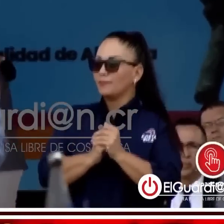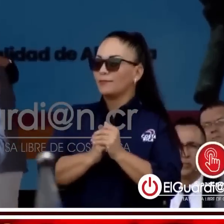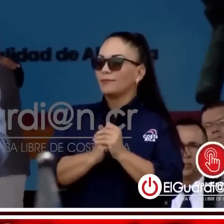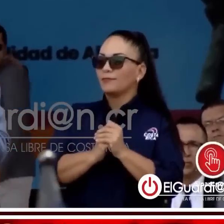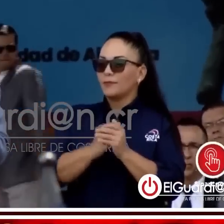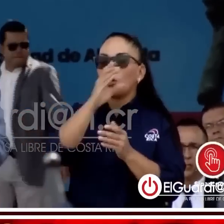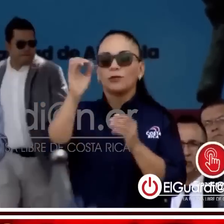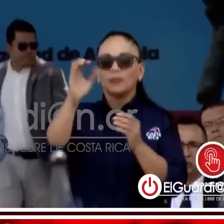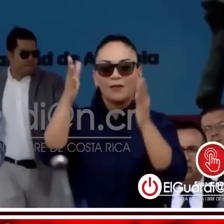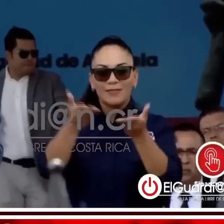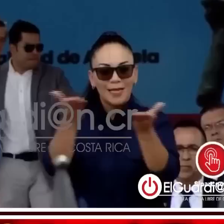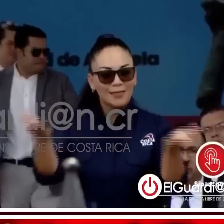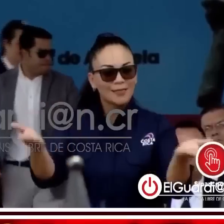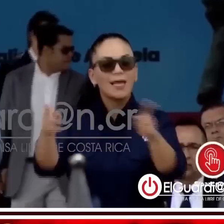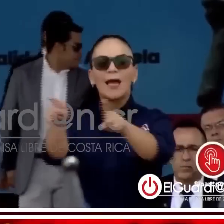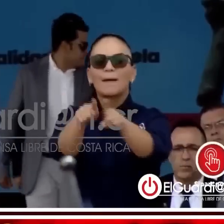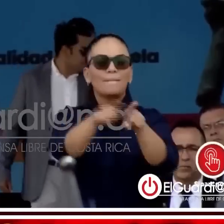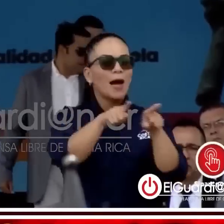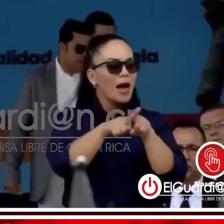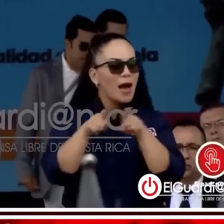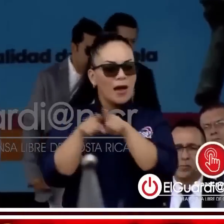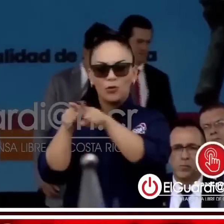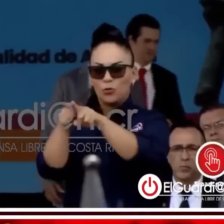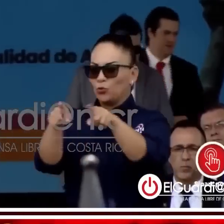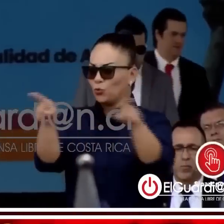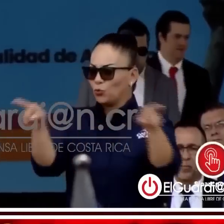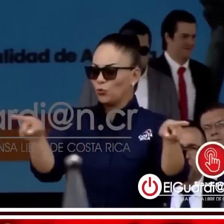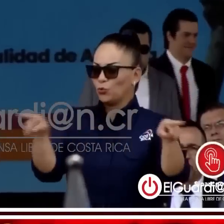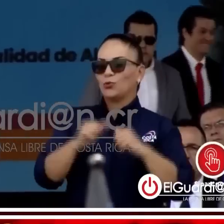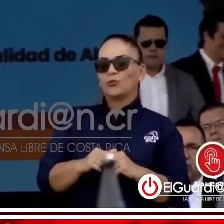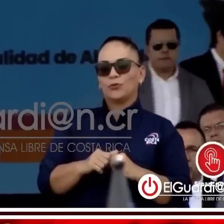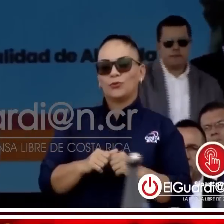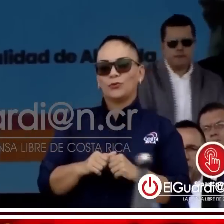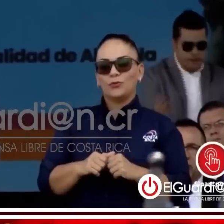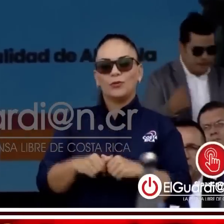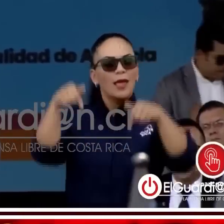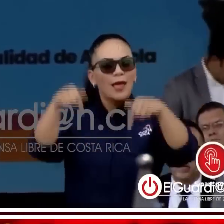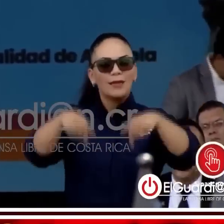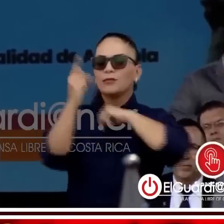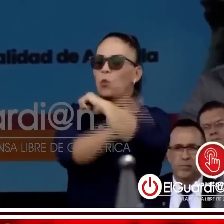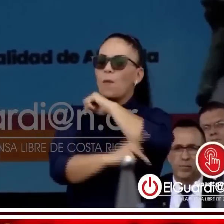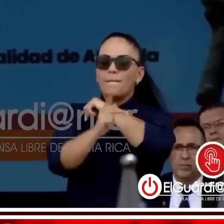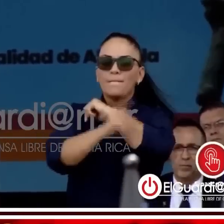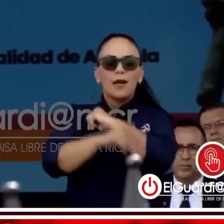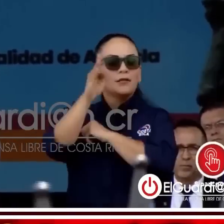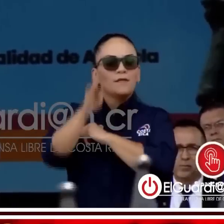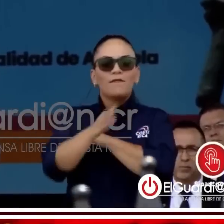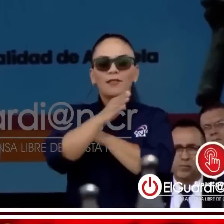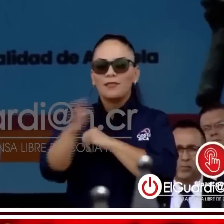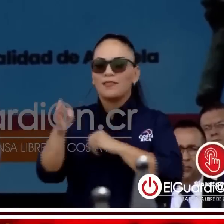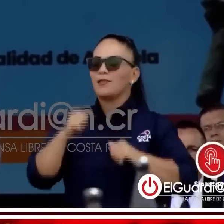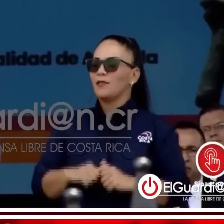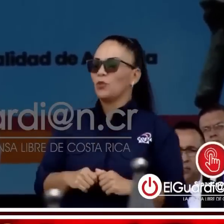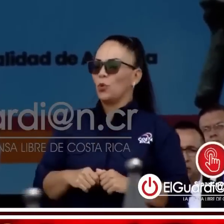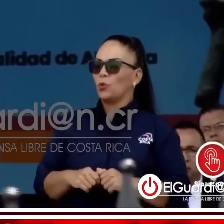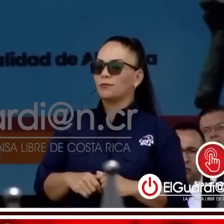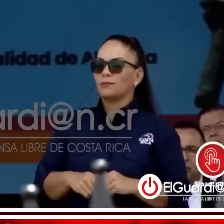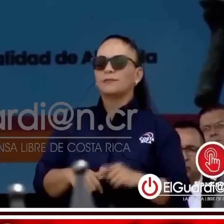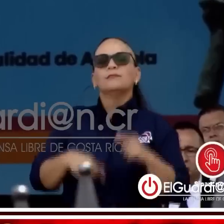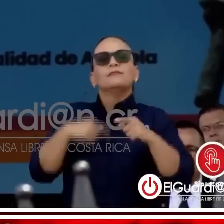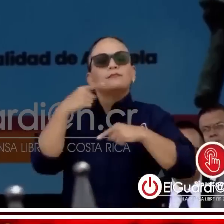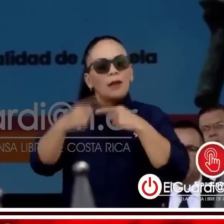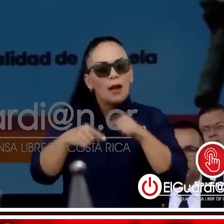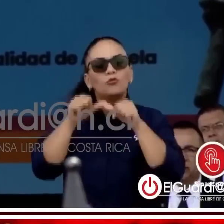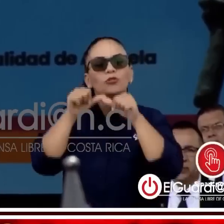costarricenses, hermanos, hermanas, país bendito, vamos a seguir